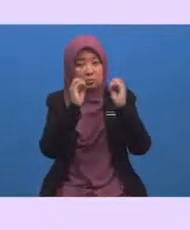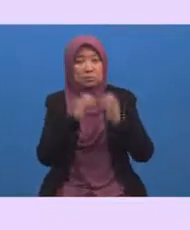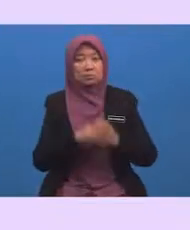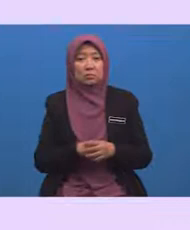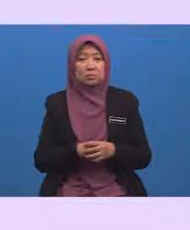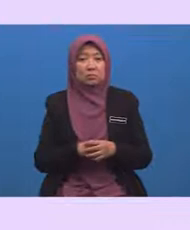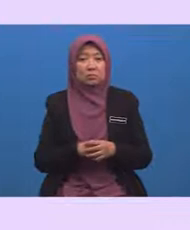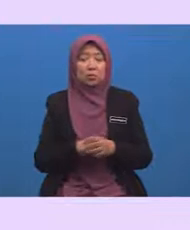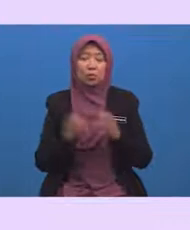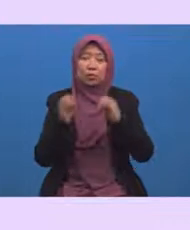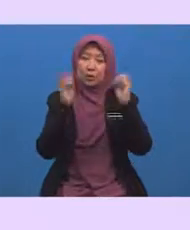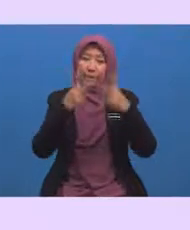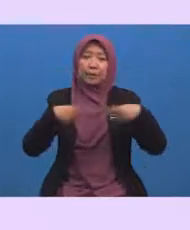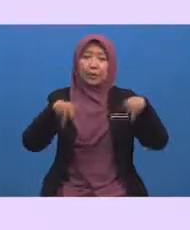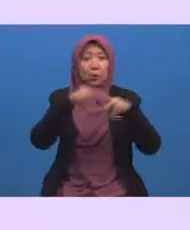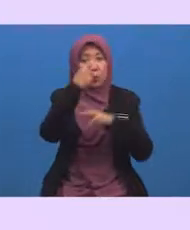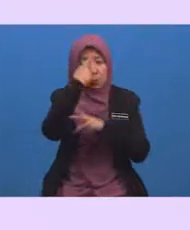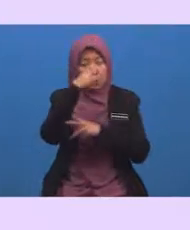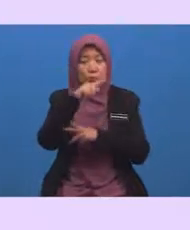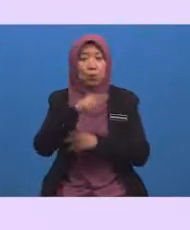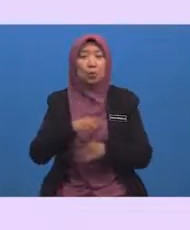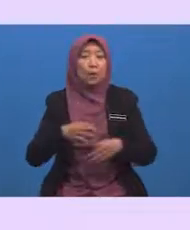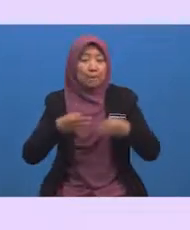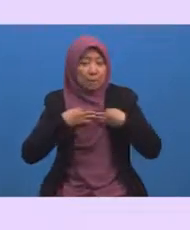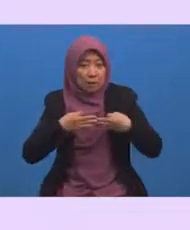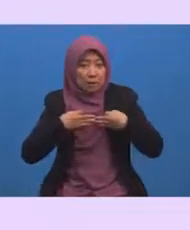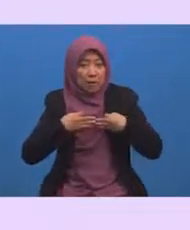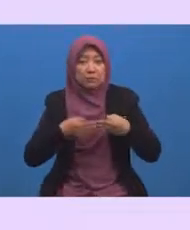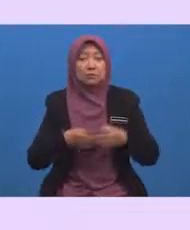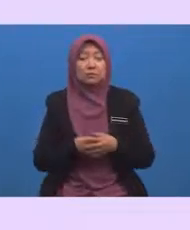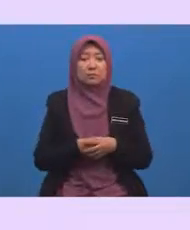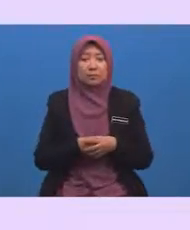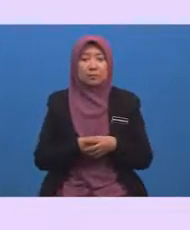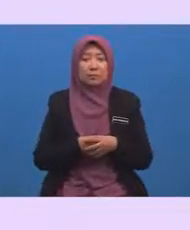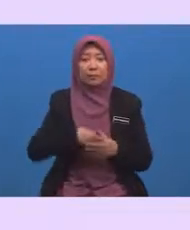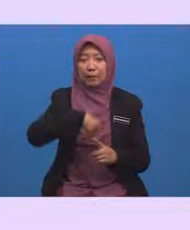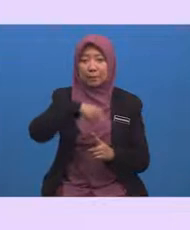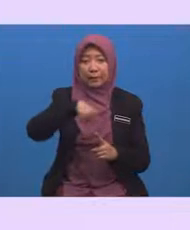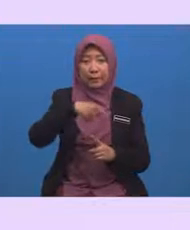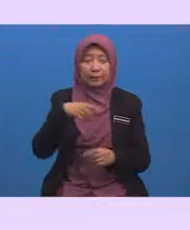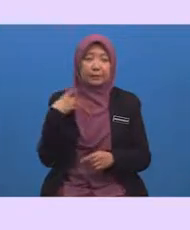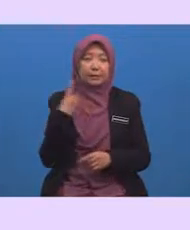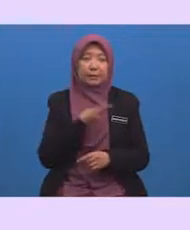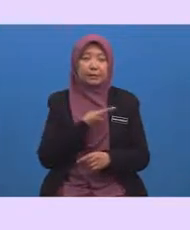Oksigen diperlukan untuk kita bernafas. Apabila kita